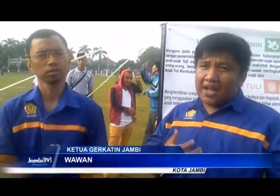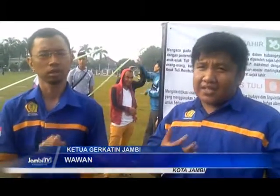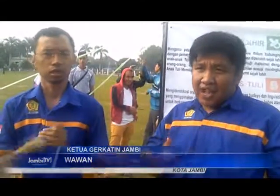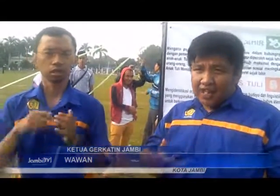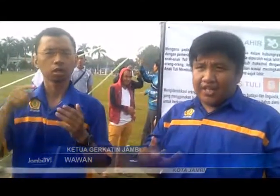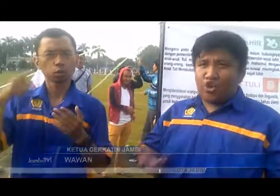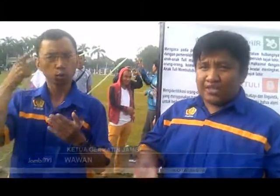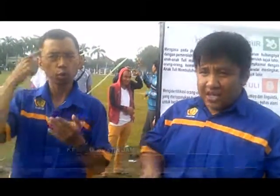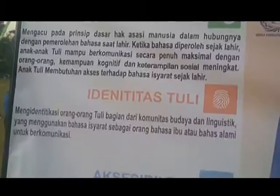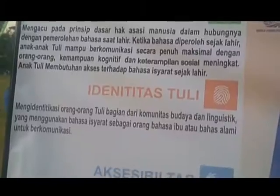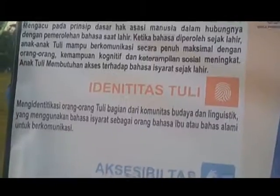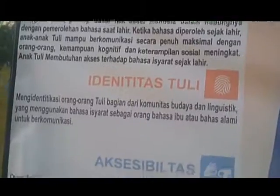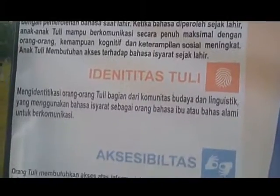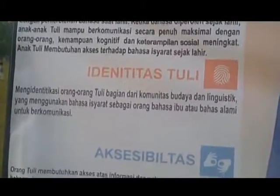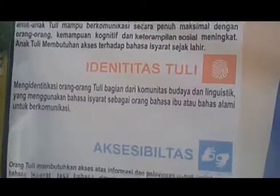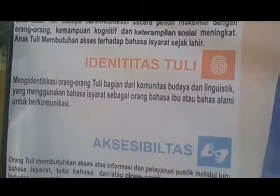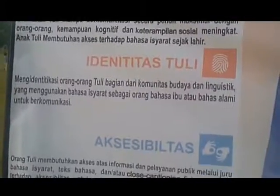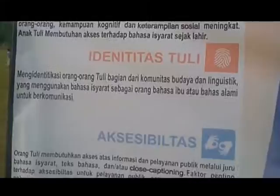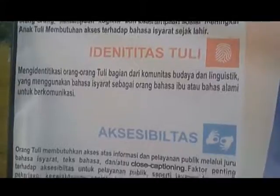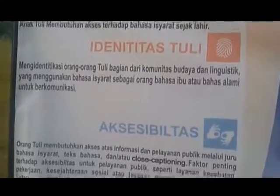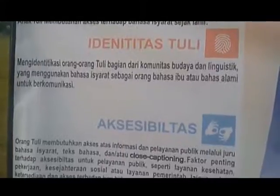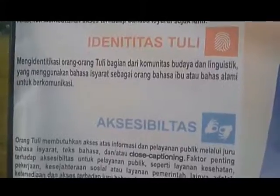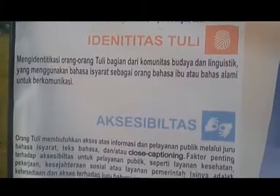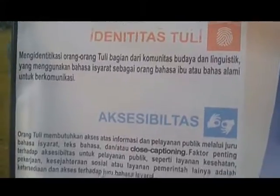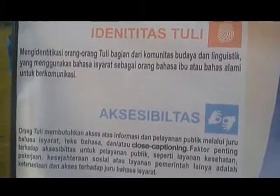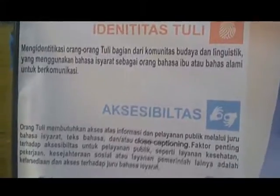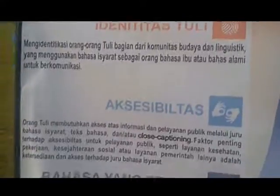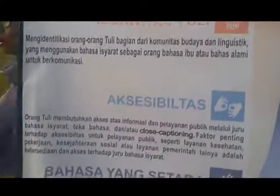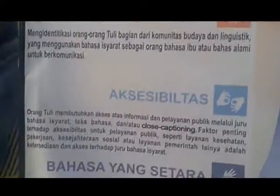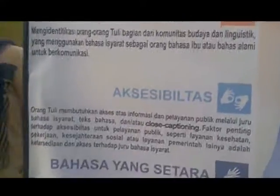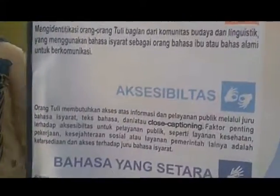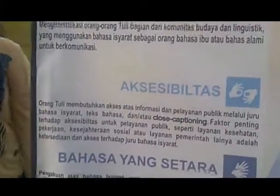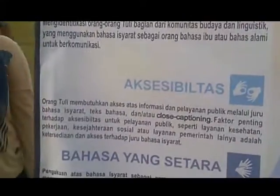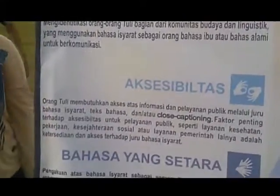Aryan Piko, Jambi TV.